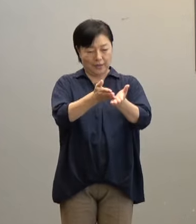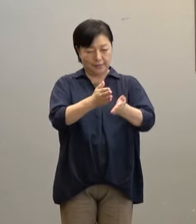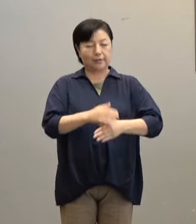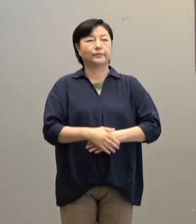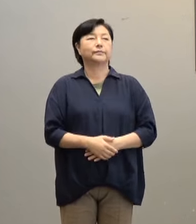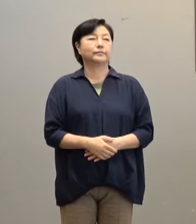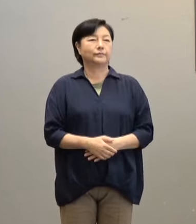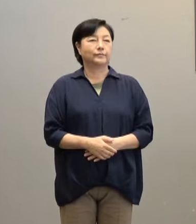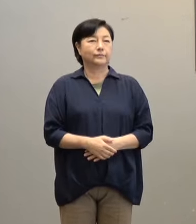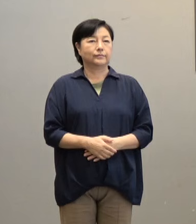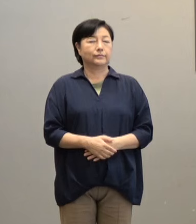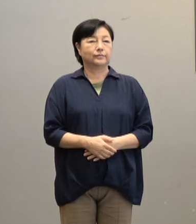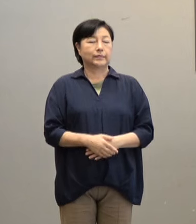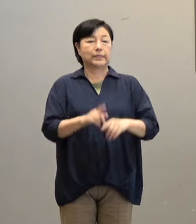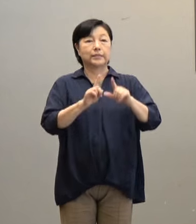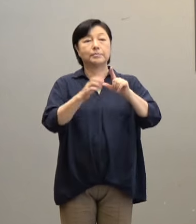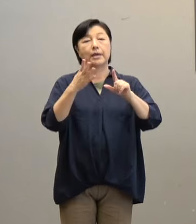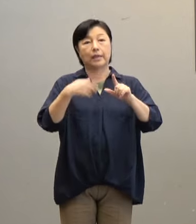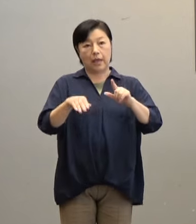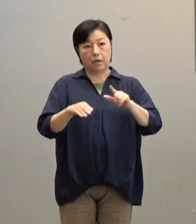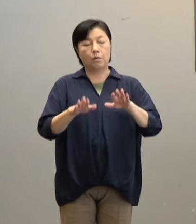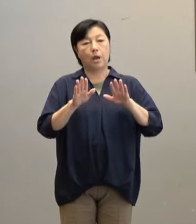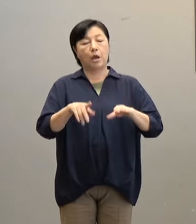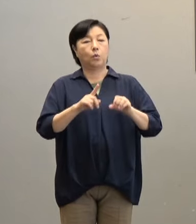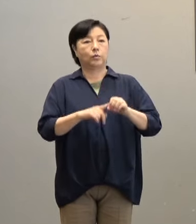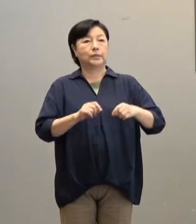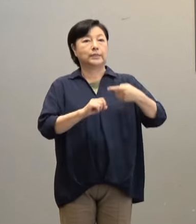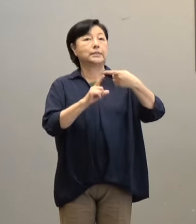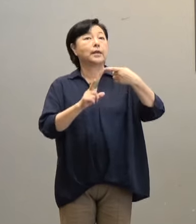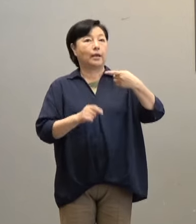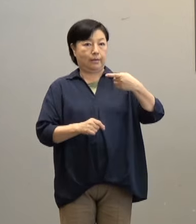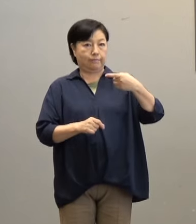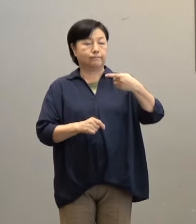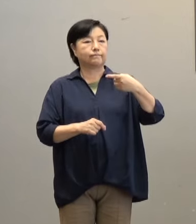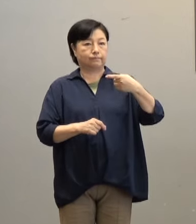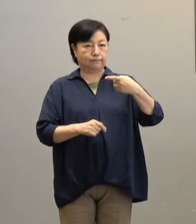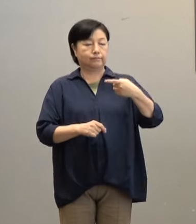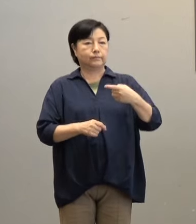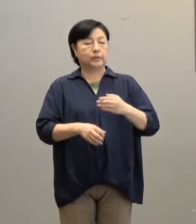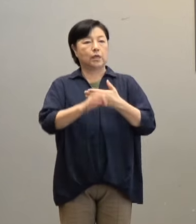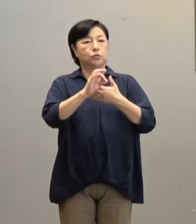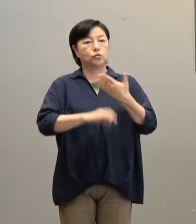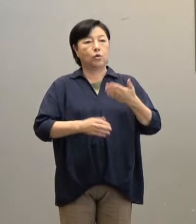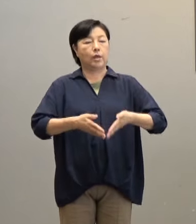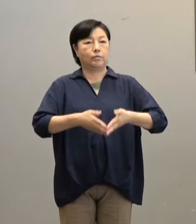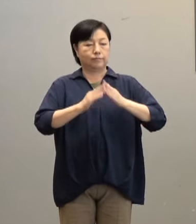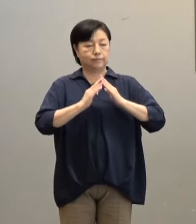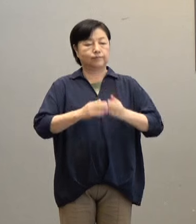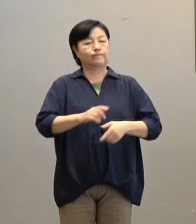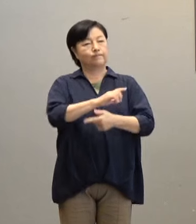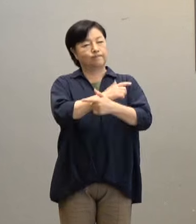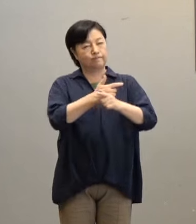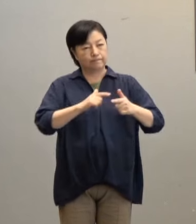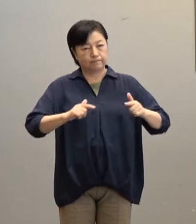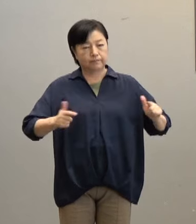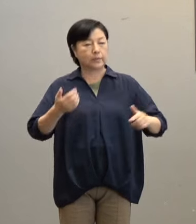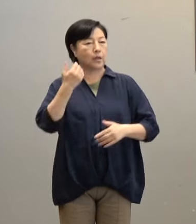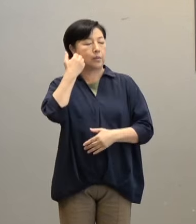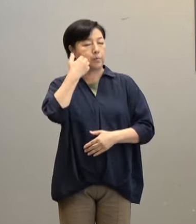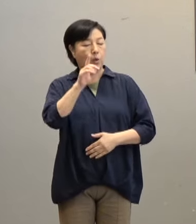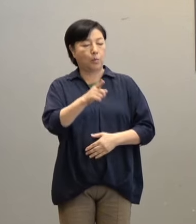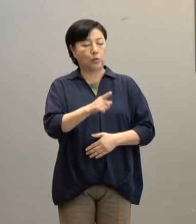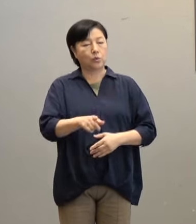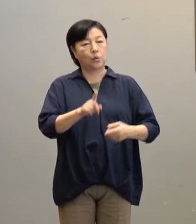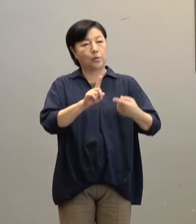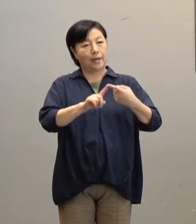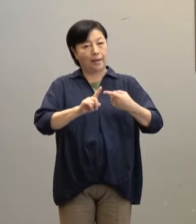します。千葉県は本年1月に多様性尊重条例を施行し、さまざまな違いにかかわらず誰もがその人らしく生き